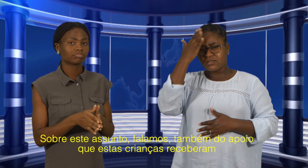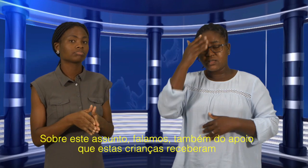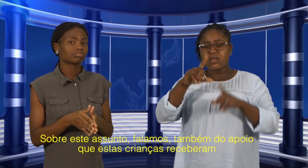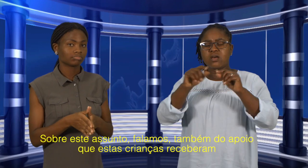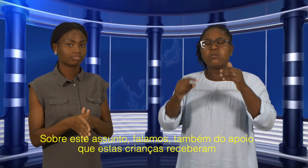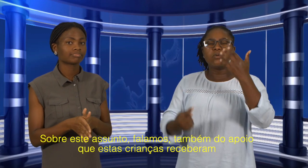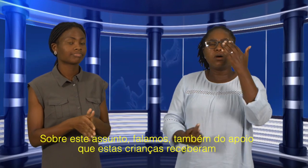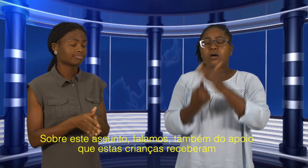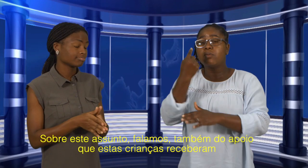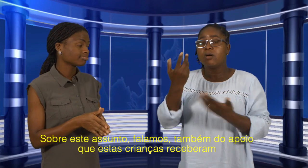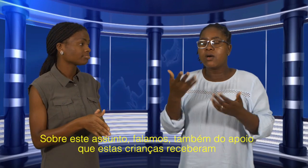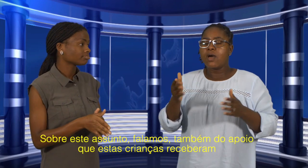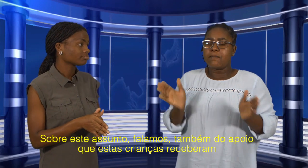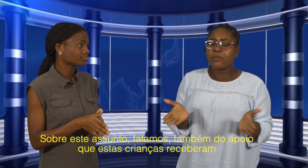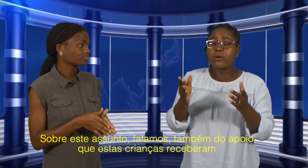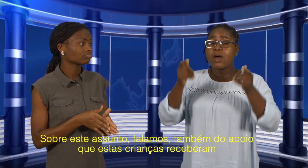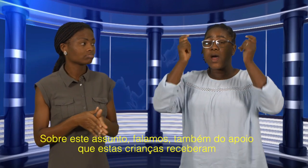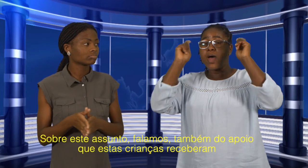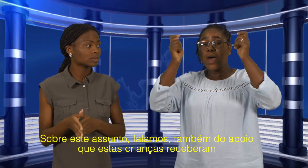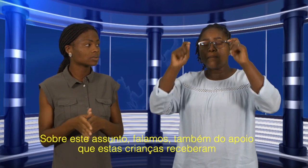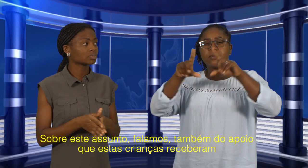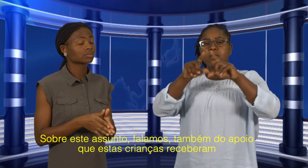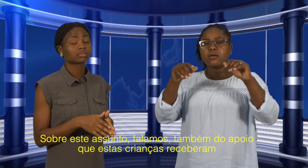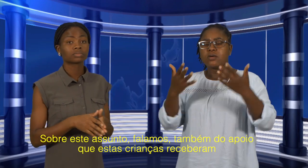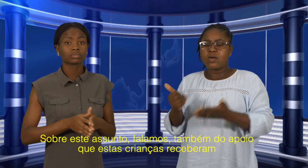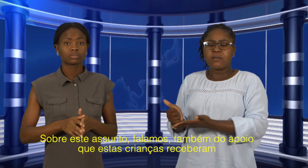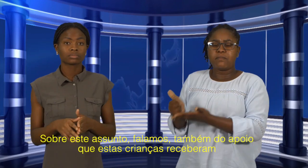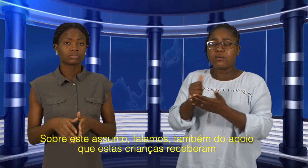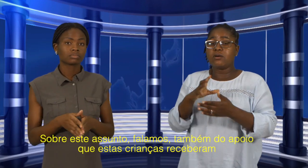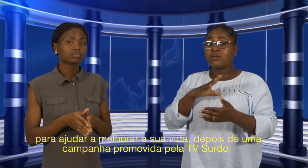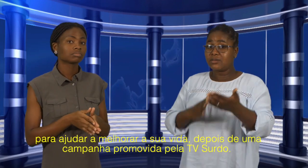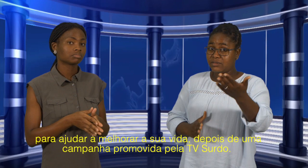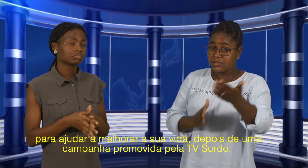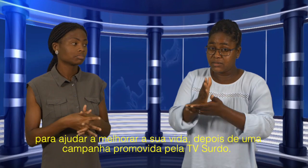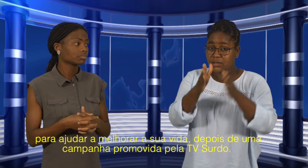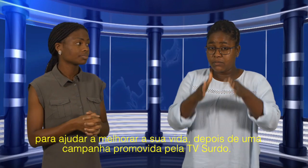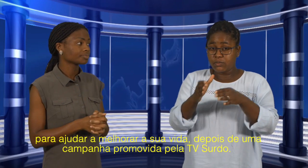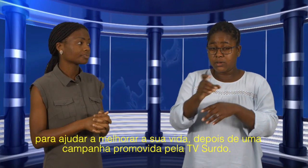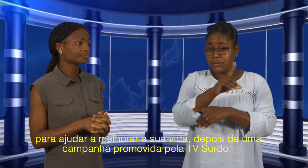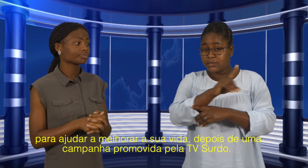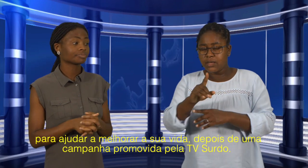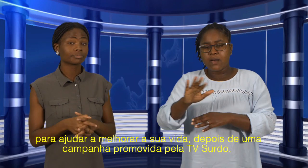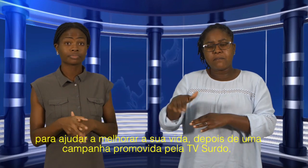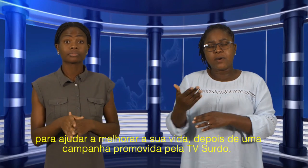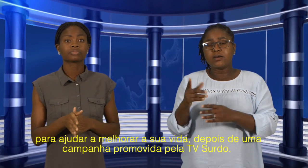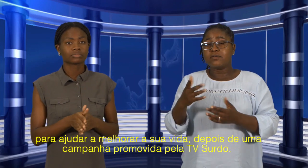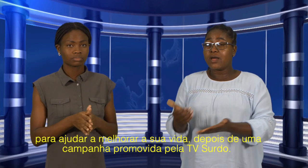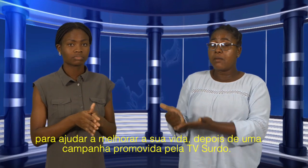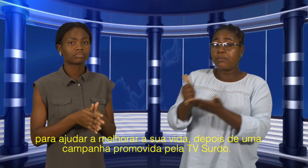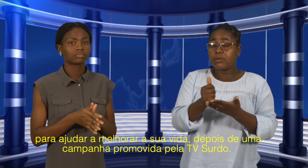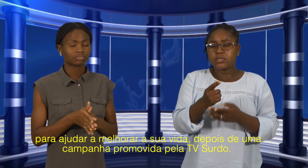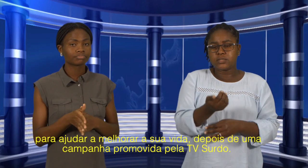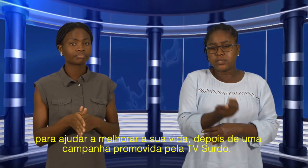Sobre este assunto, falamos também do apoio que estas crianças receberam para ajudar a melhorar a sua vida